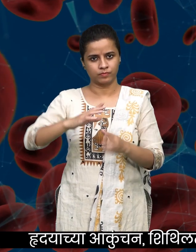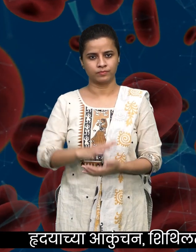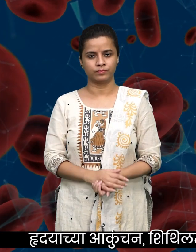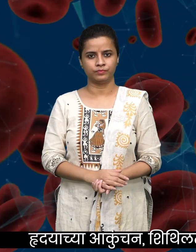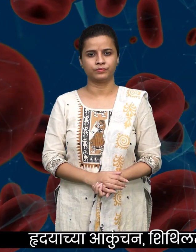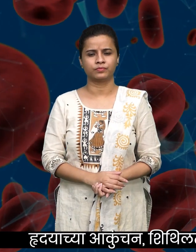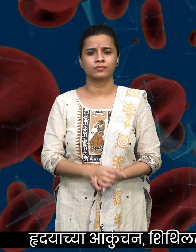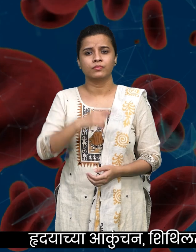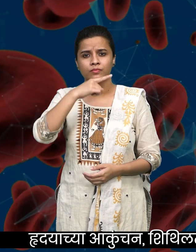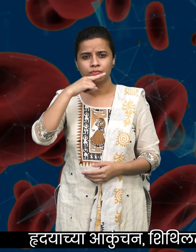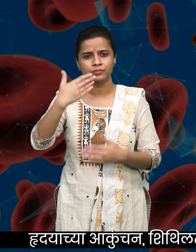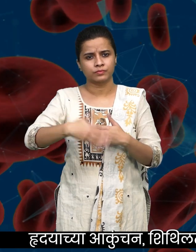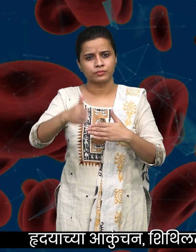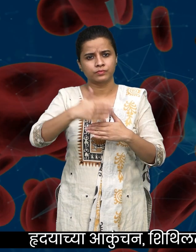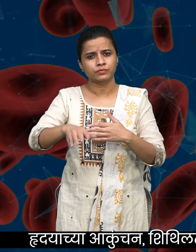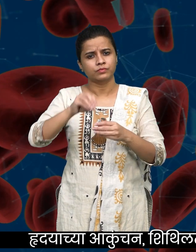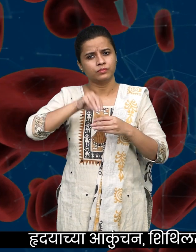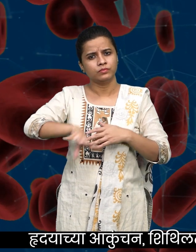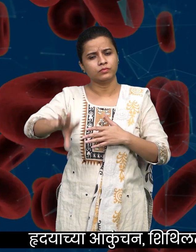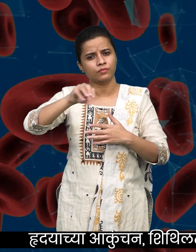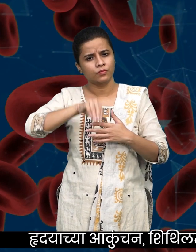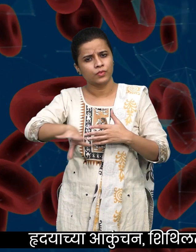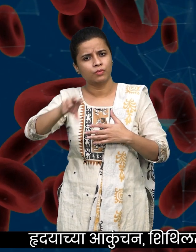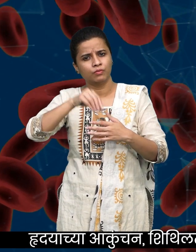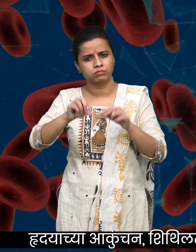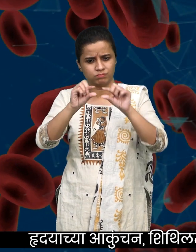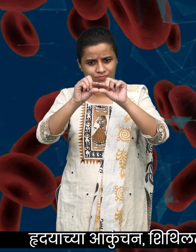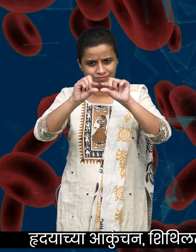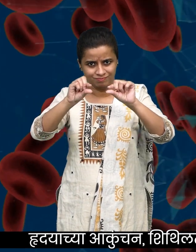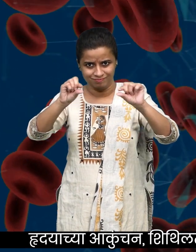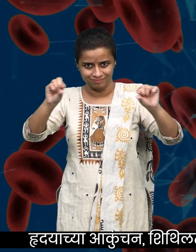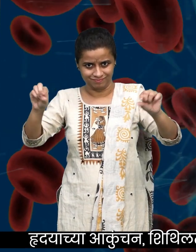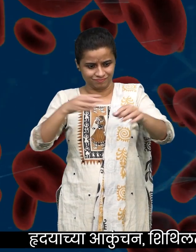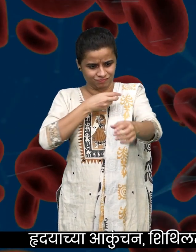हृदयाच्या आकुंचन शिथिलता यामुळे रक्तवाहिन्यांमधून रक्त सतत वाहत राहते.